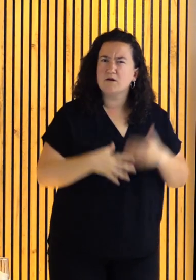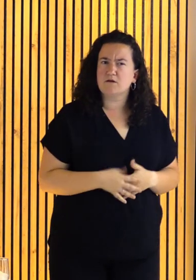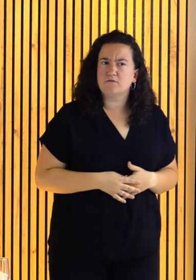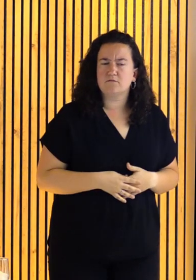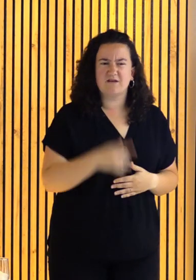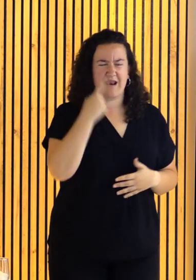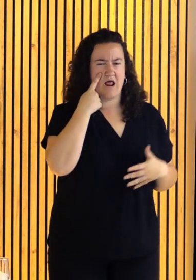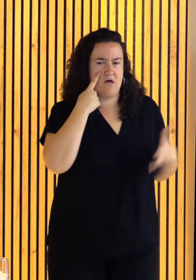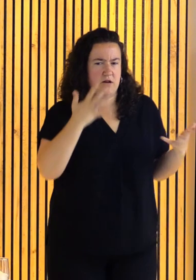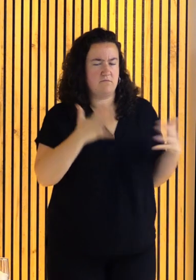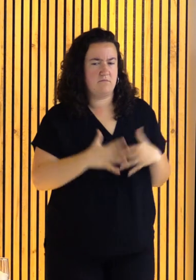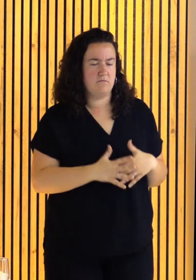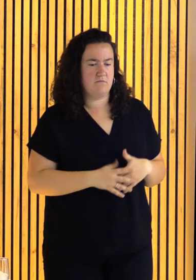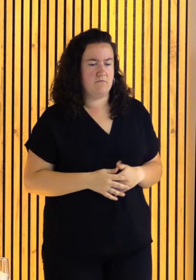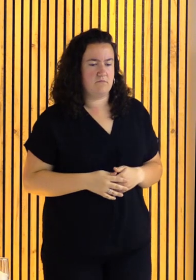arrazakiren kontrako